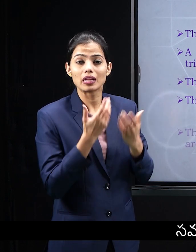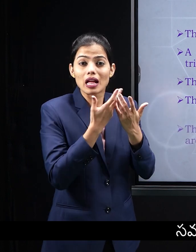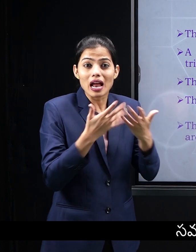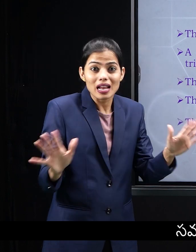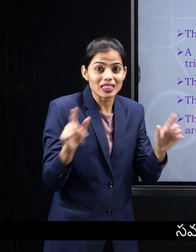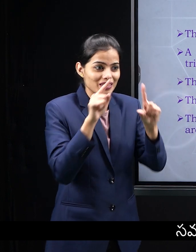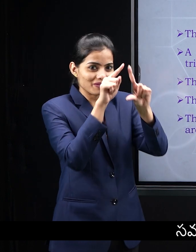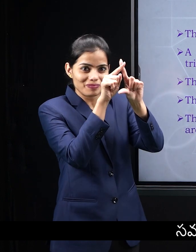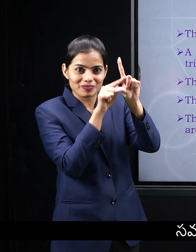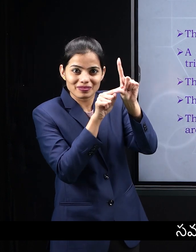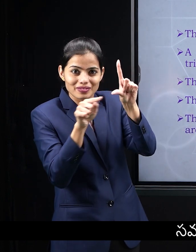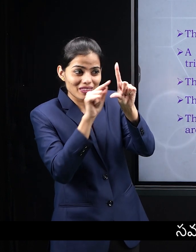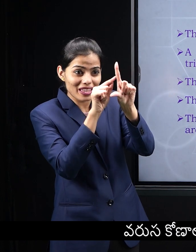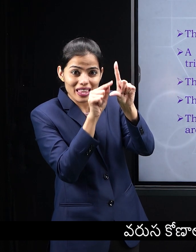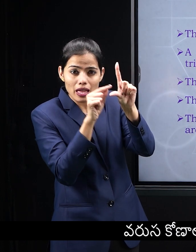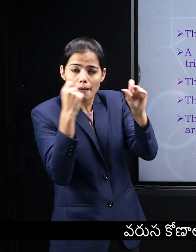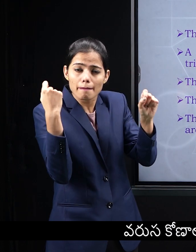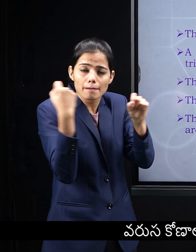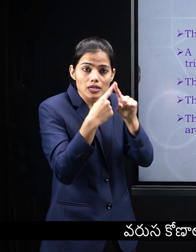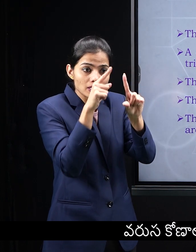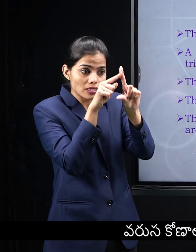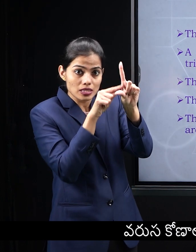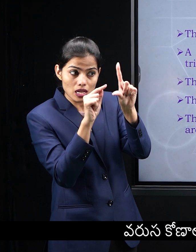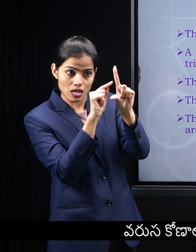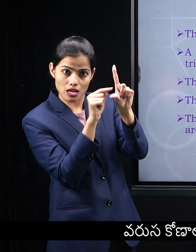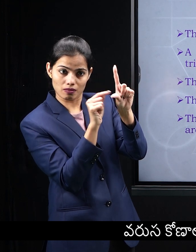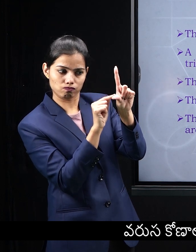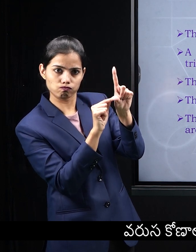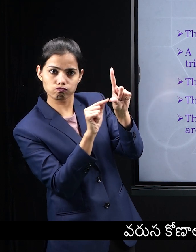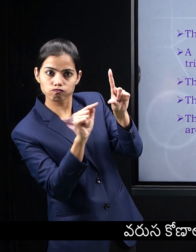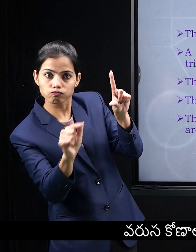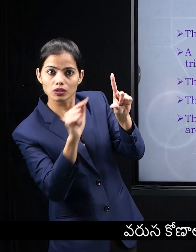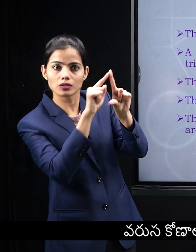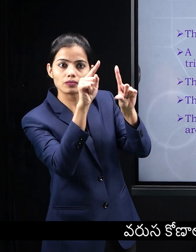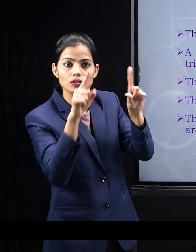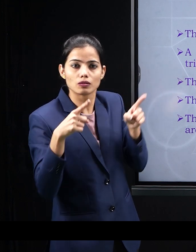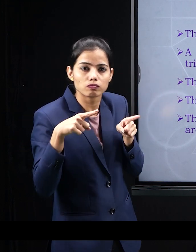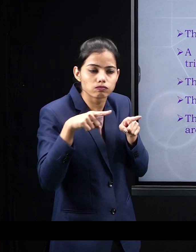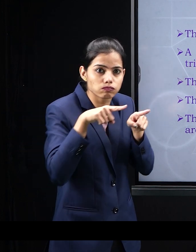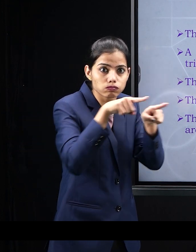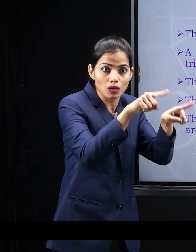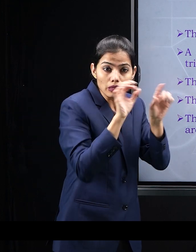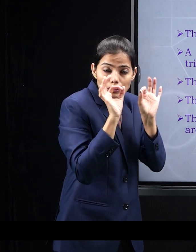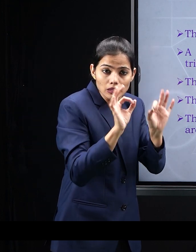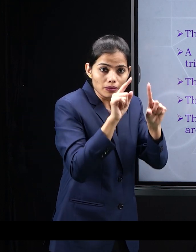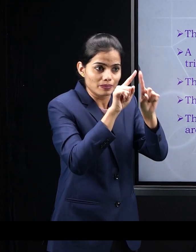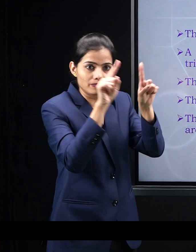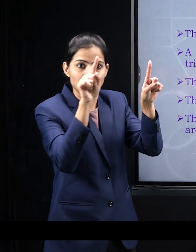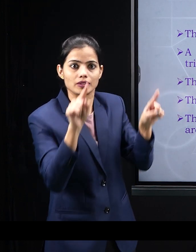సమాంతర చతుర్భుజం యొక్క వరుస కోణాలు, సంయోగ కోణాలు అనుబంధంగా ఉంటాయి.